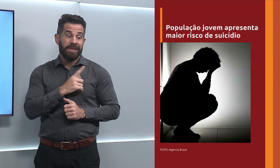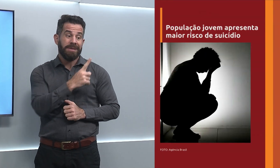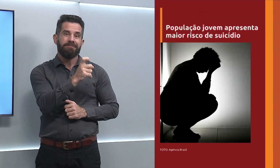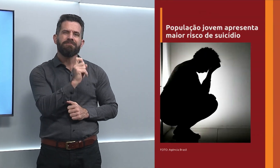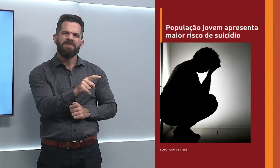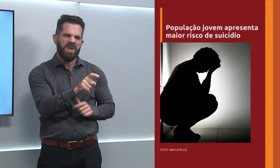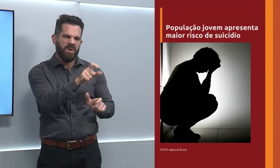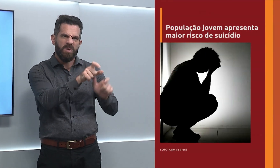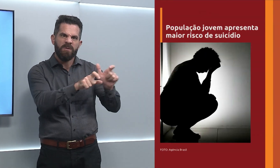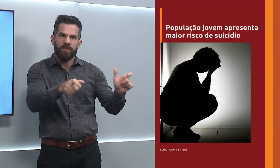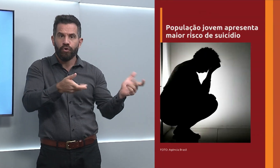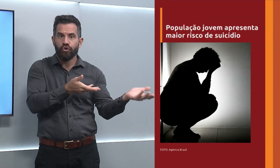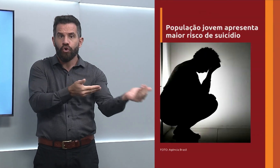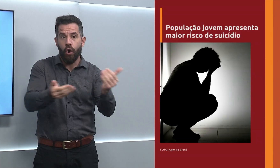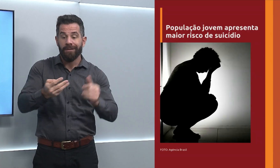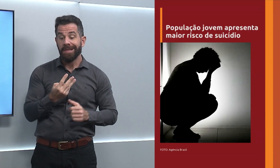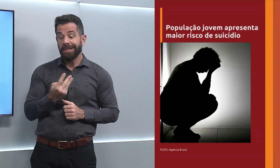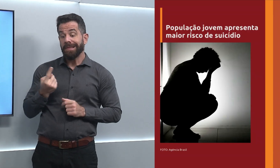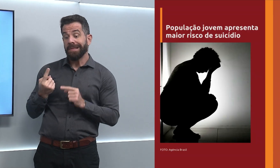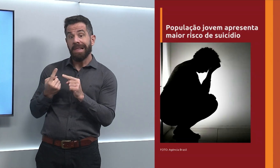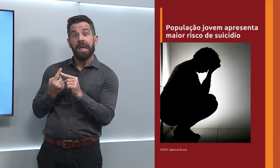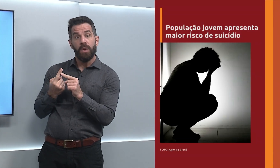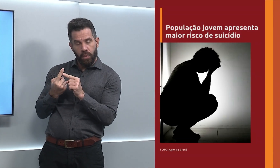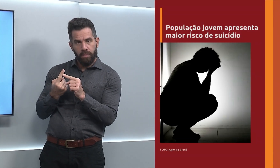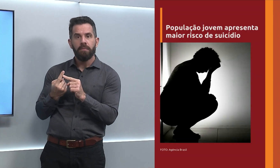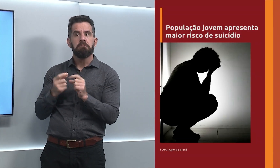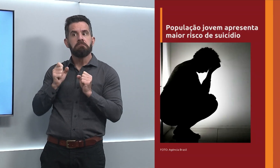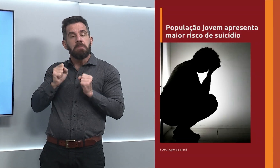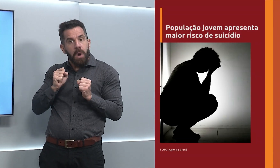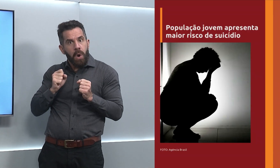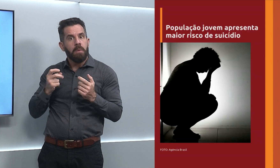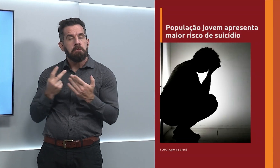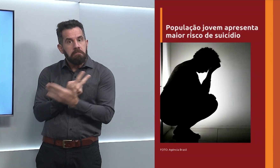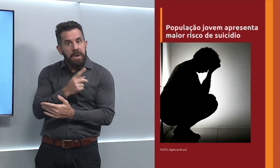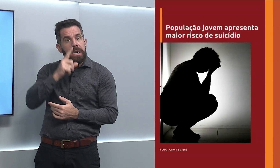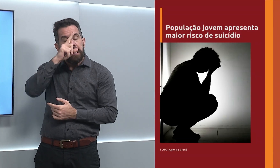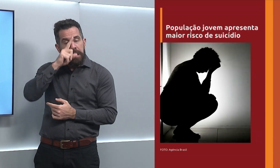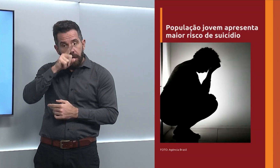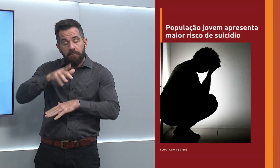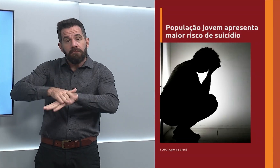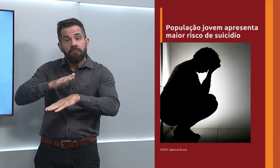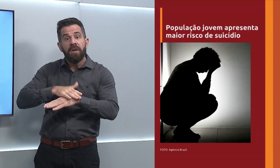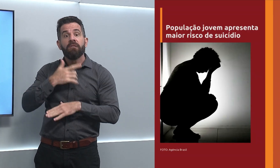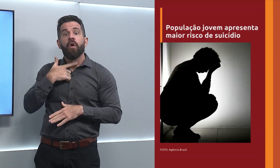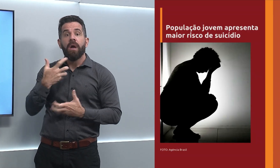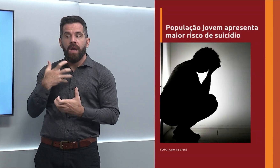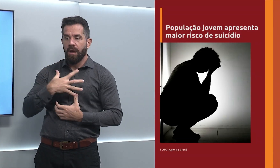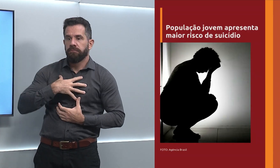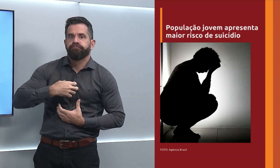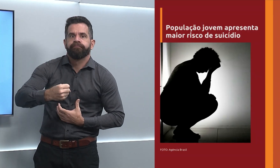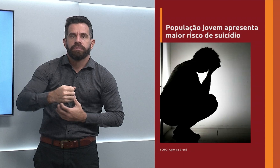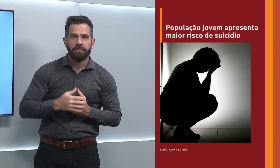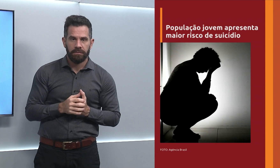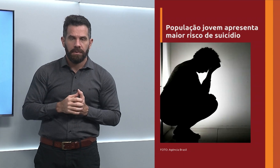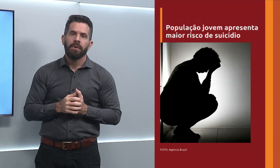habitantes. Esse número está acima da taxa geral da população, que é de 24 por